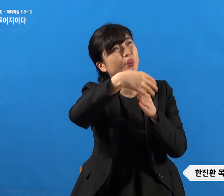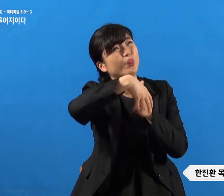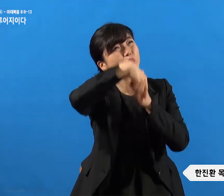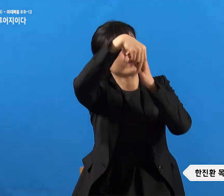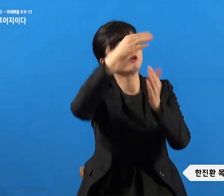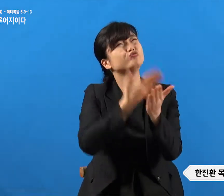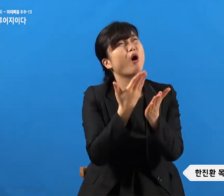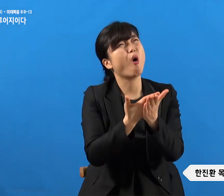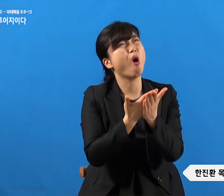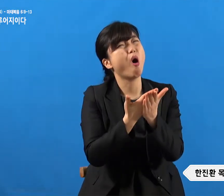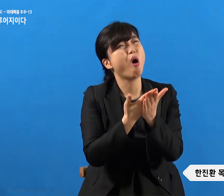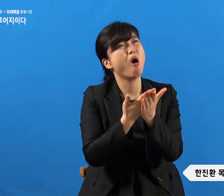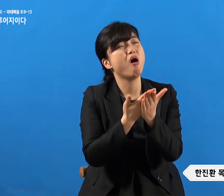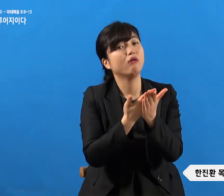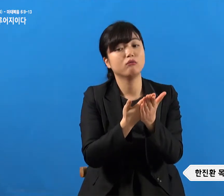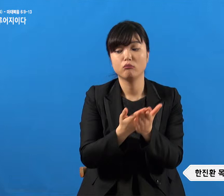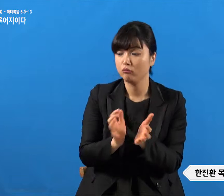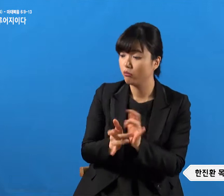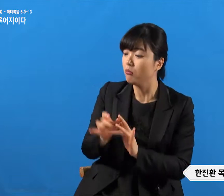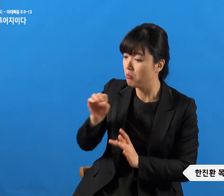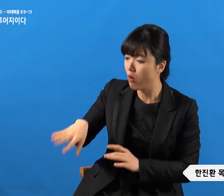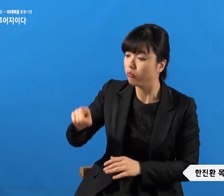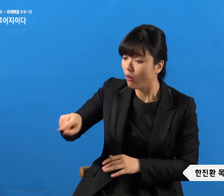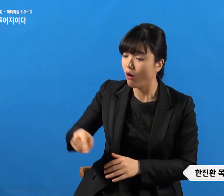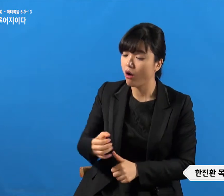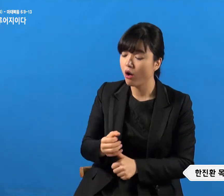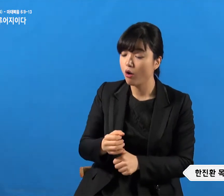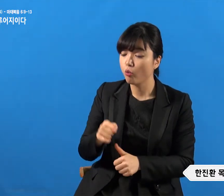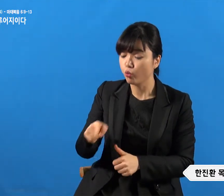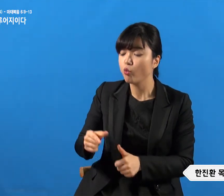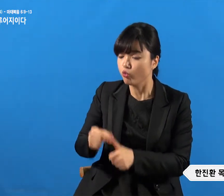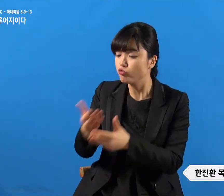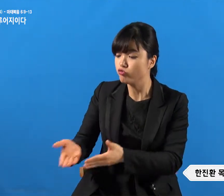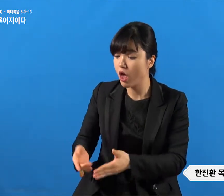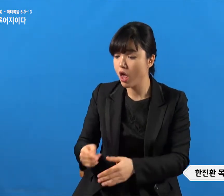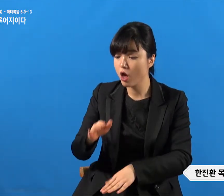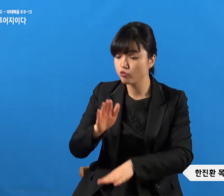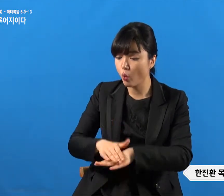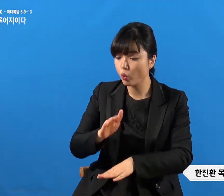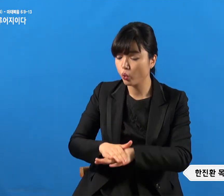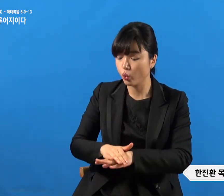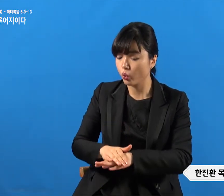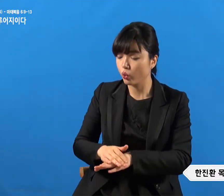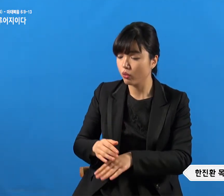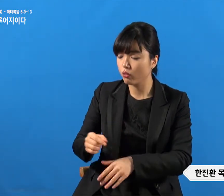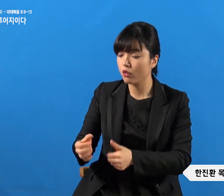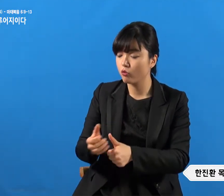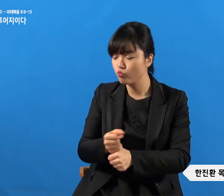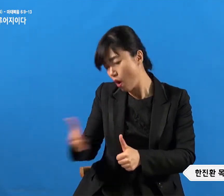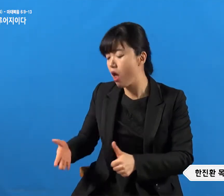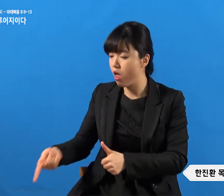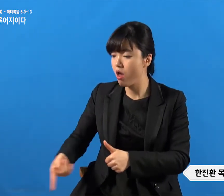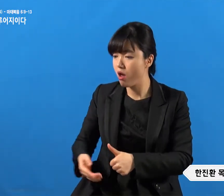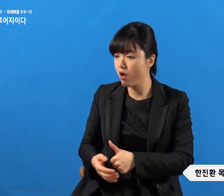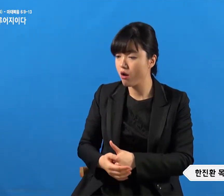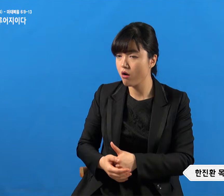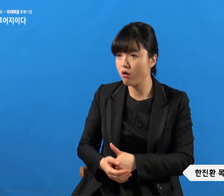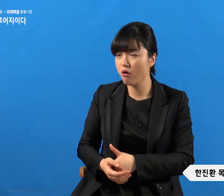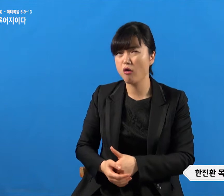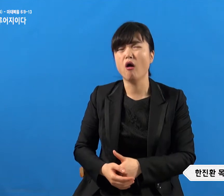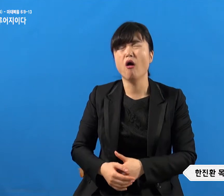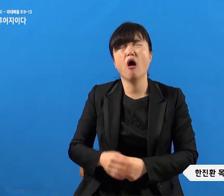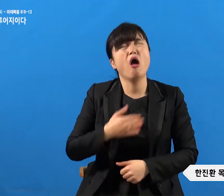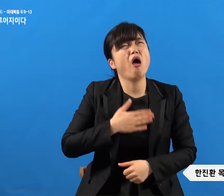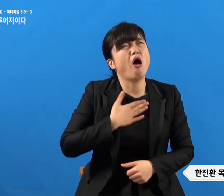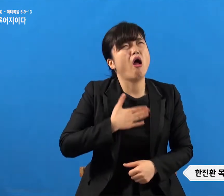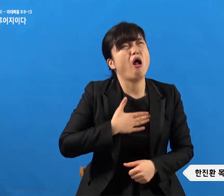좀 건져 주십시오. 그래 너를 구해주마. 내가 하라는 대로 하겠느냐? 아이고